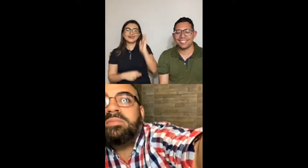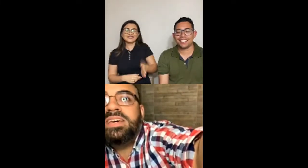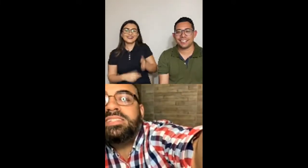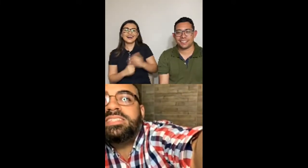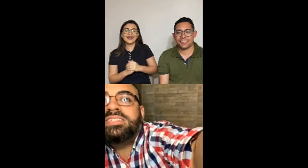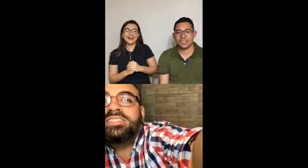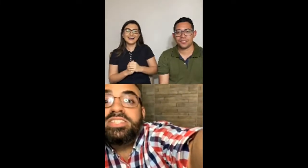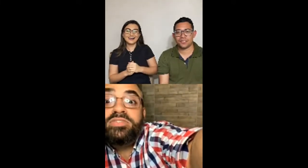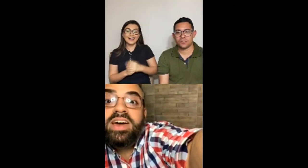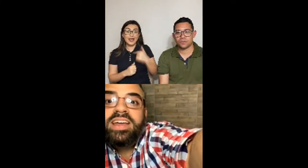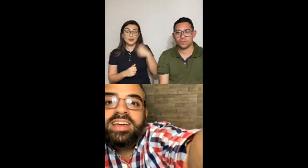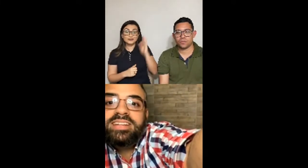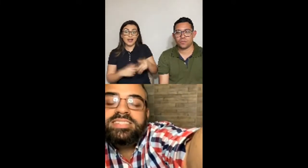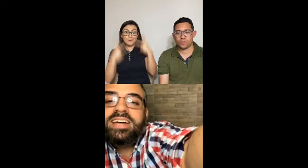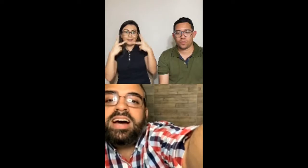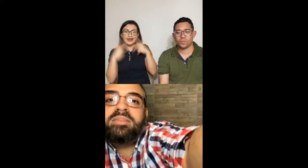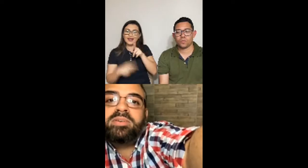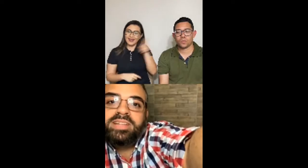pregar.